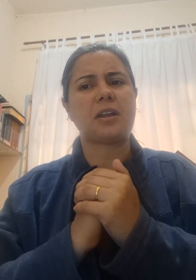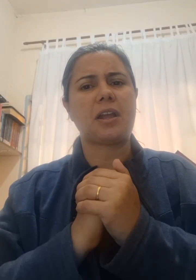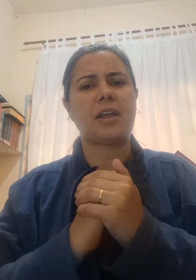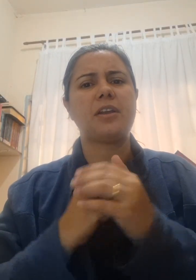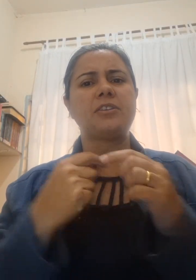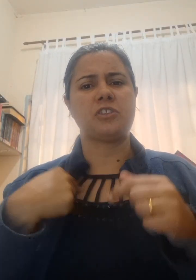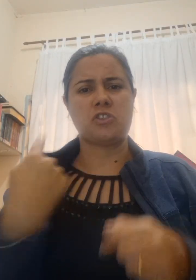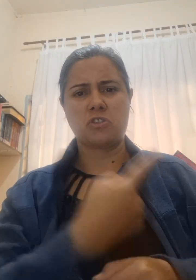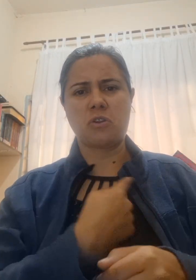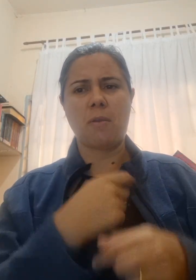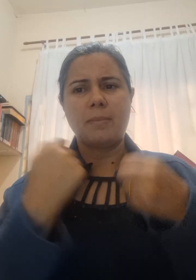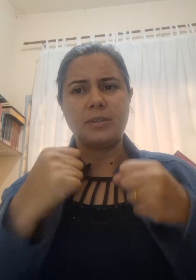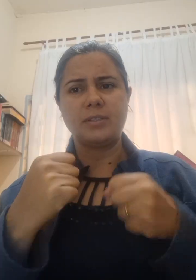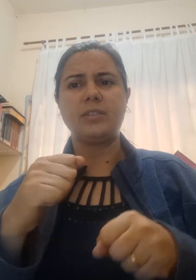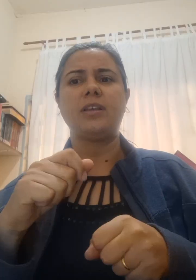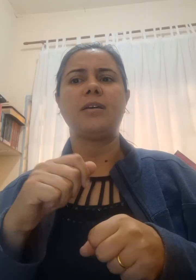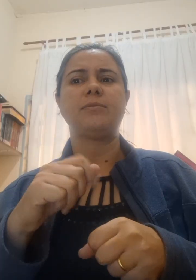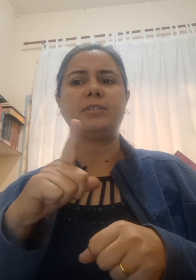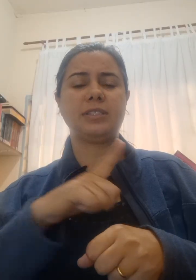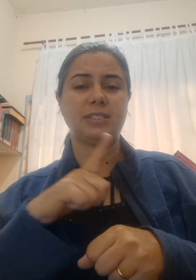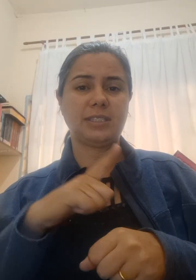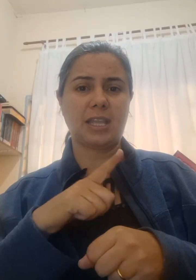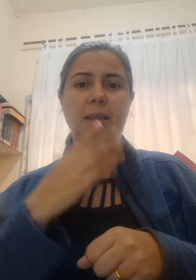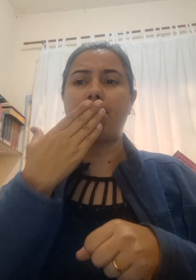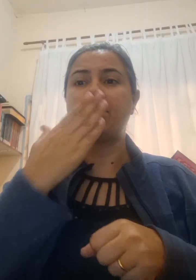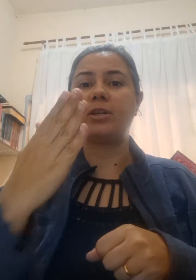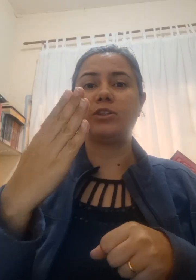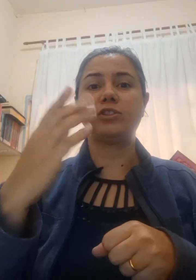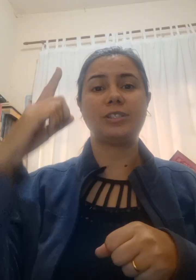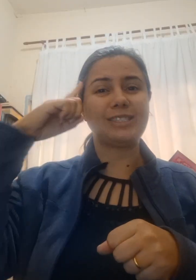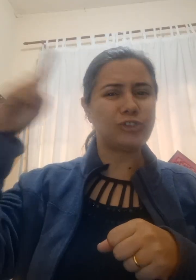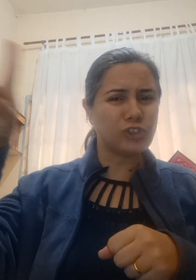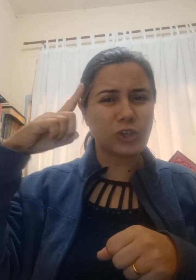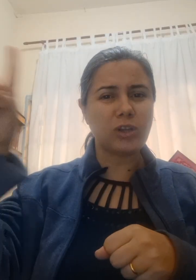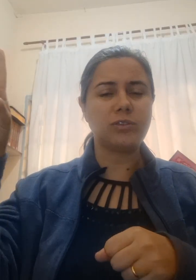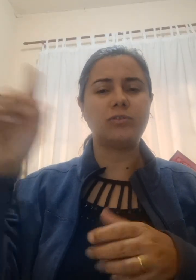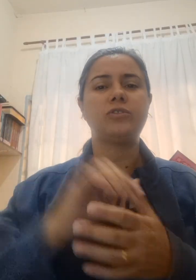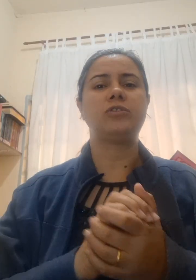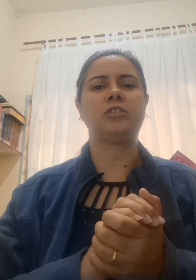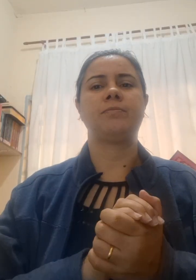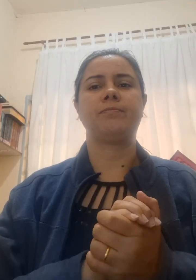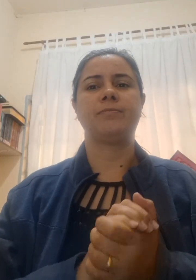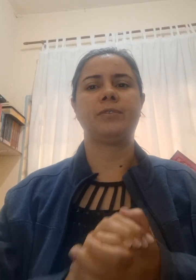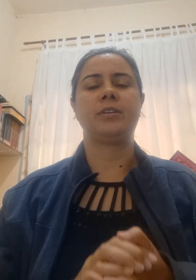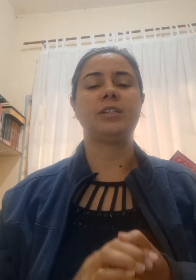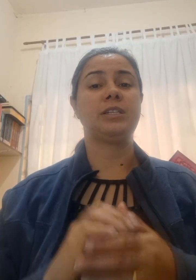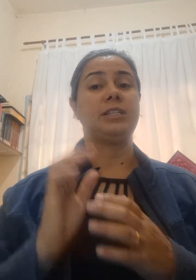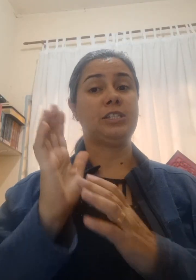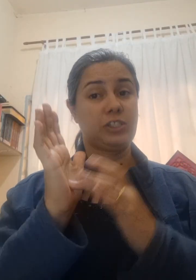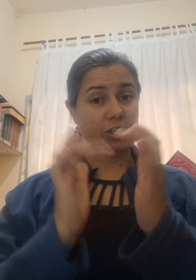verdades que a gente precisa ter para pedir para Deus.